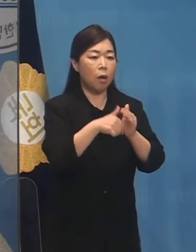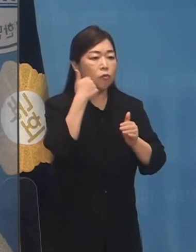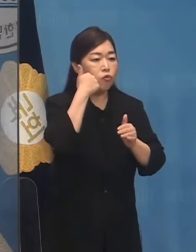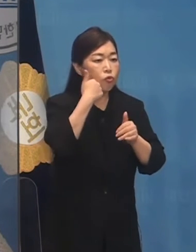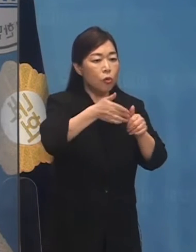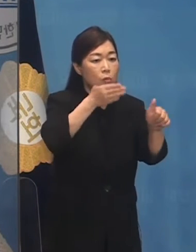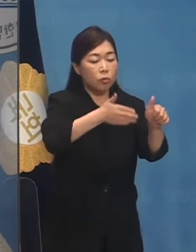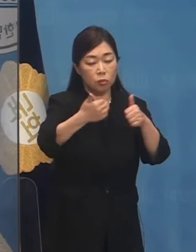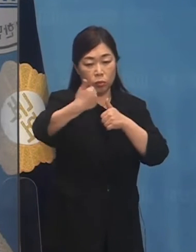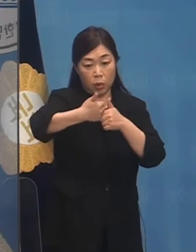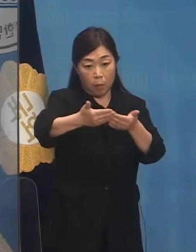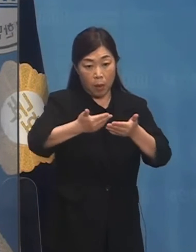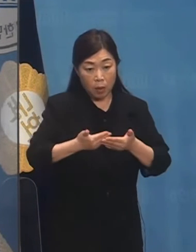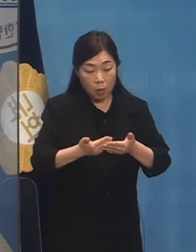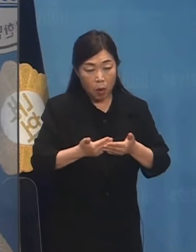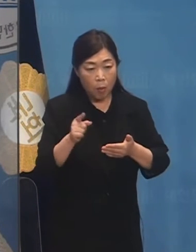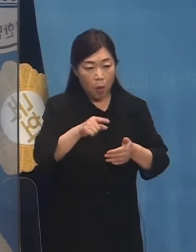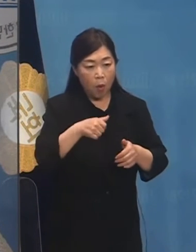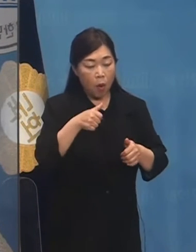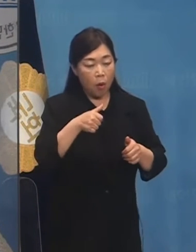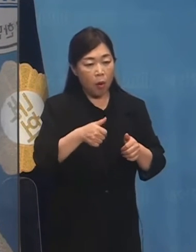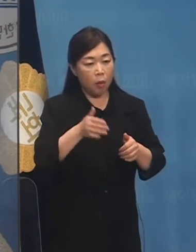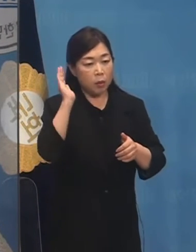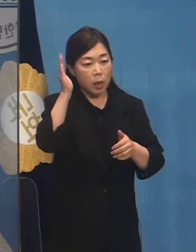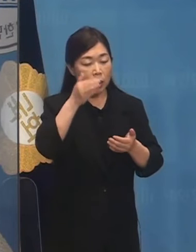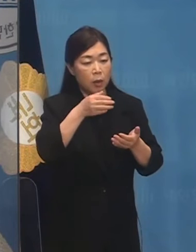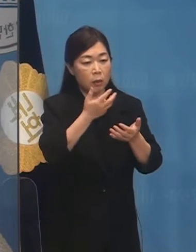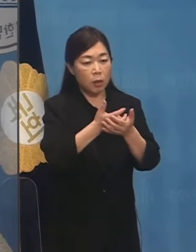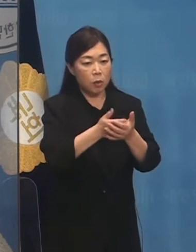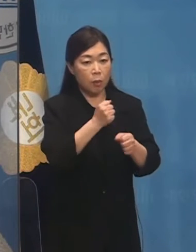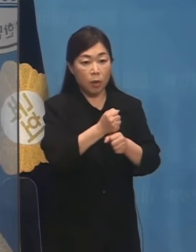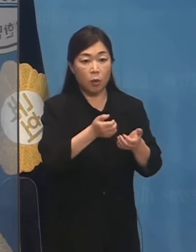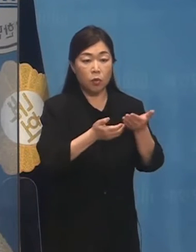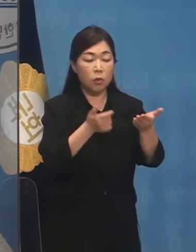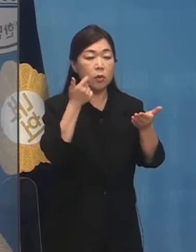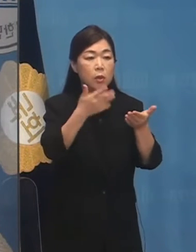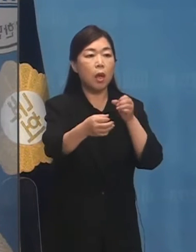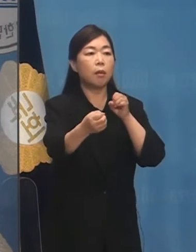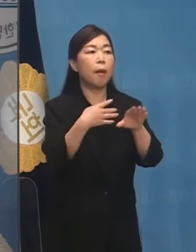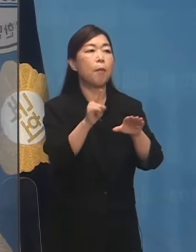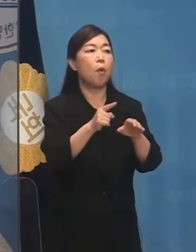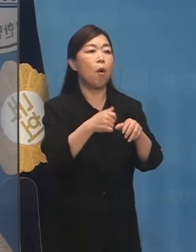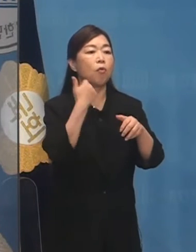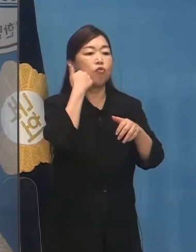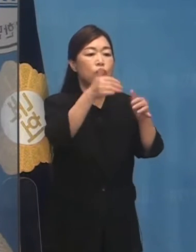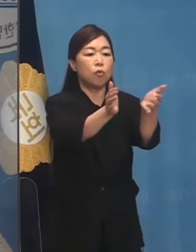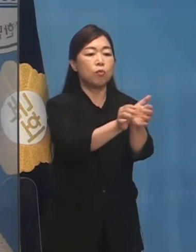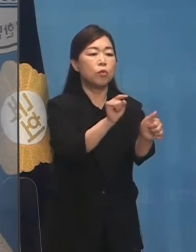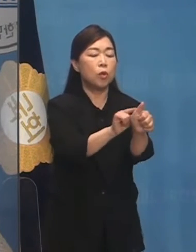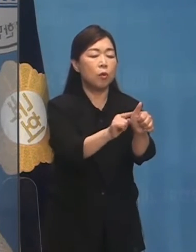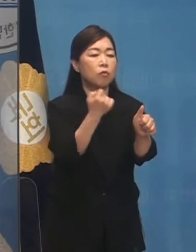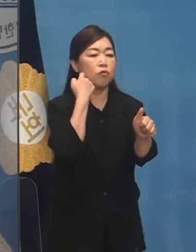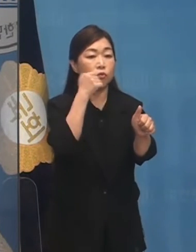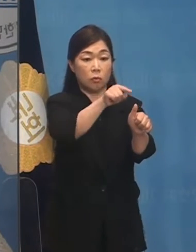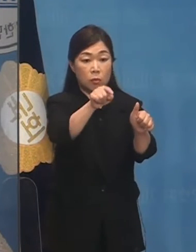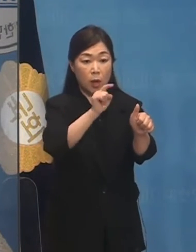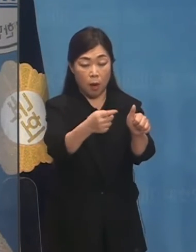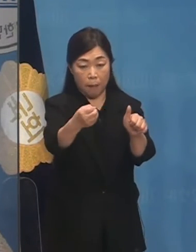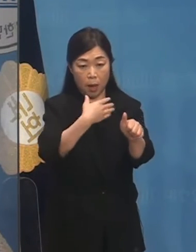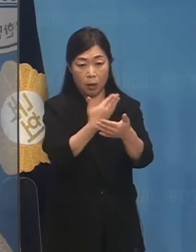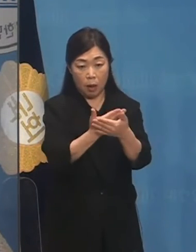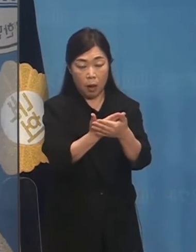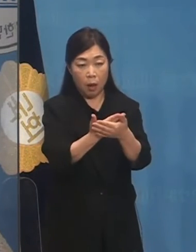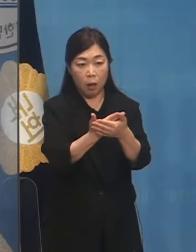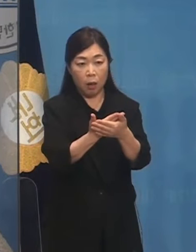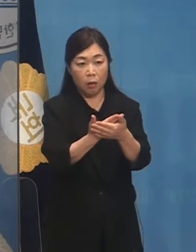부탁을 받아서 어떤 의견을 제출해야 하는지를 또 답을 달라 했는데 이것도 안 주고 있습니다. 그래서 정말 국익을